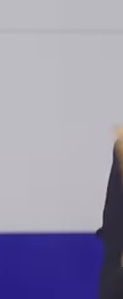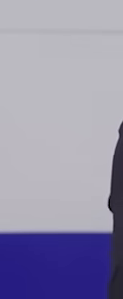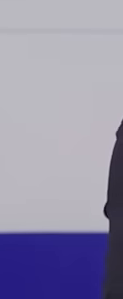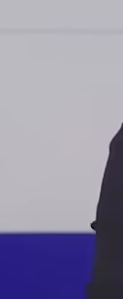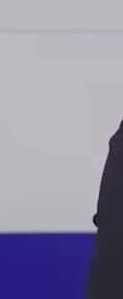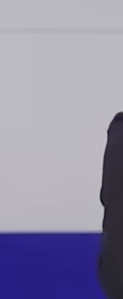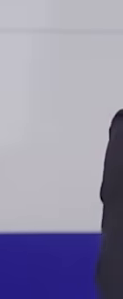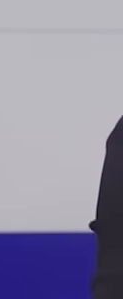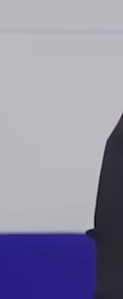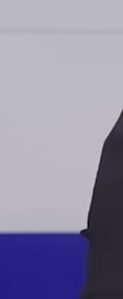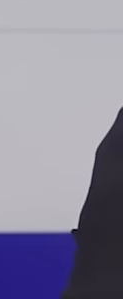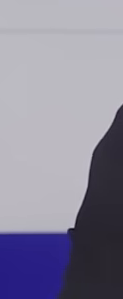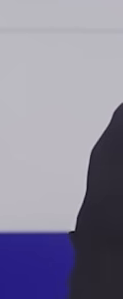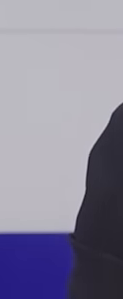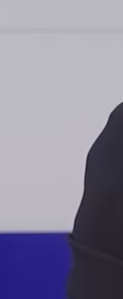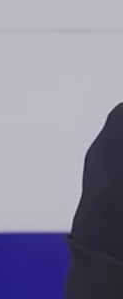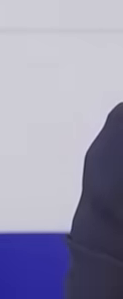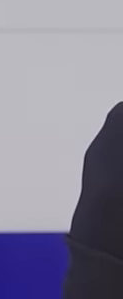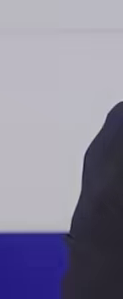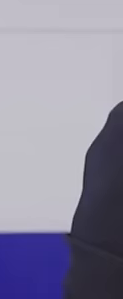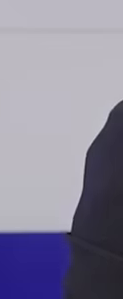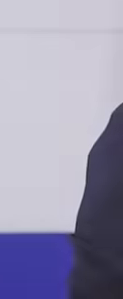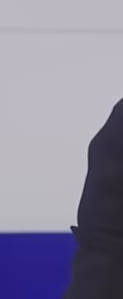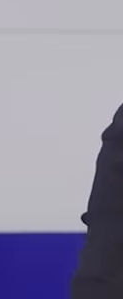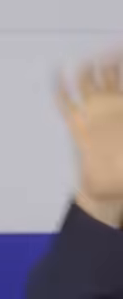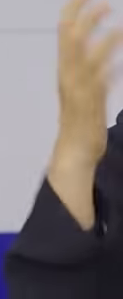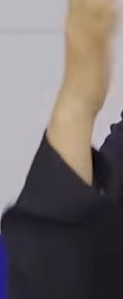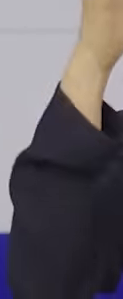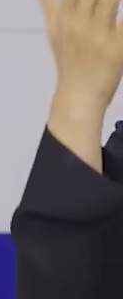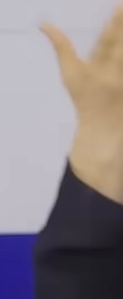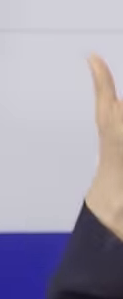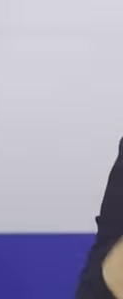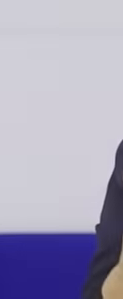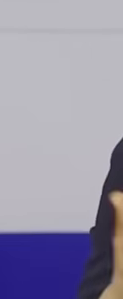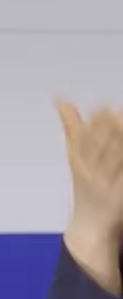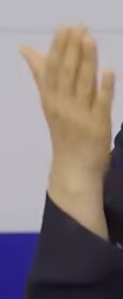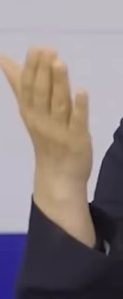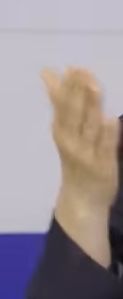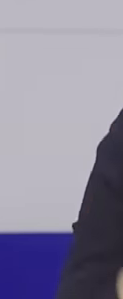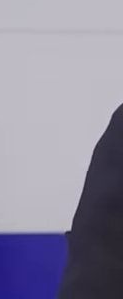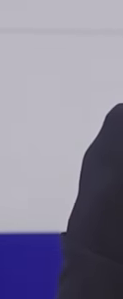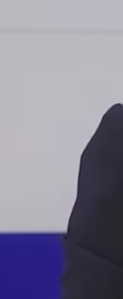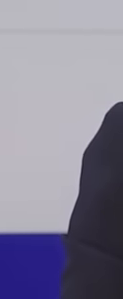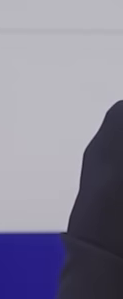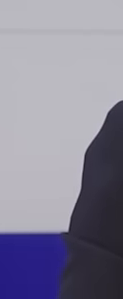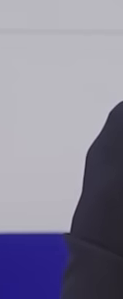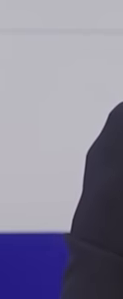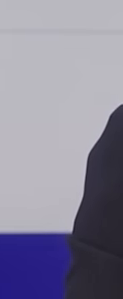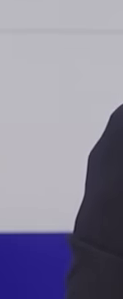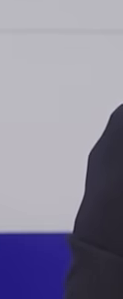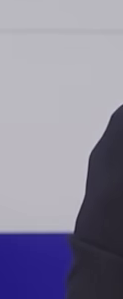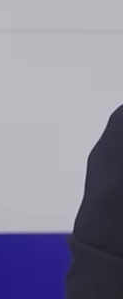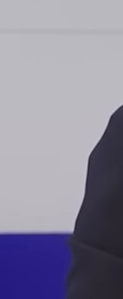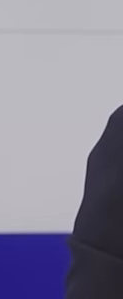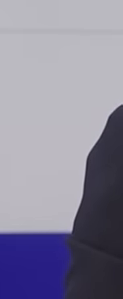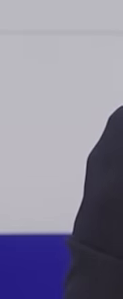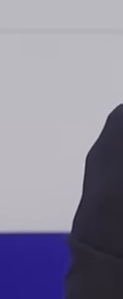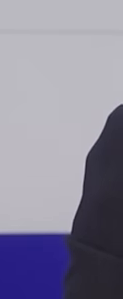있겠습니다. 네. 열렬히 환영해 주셔서 감사드립니다. 네.